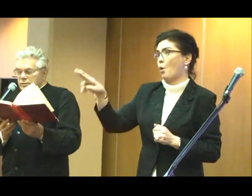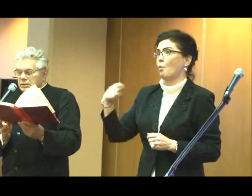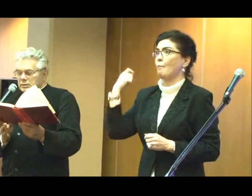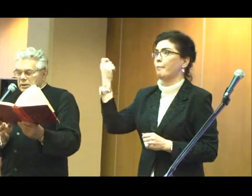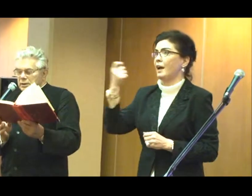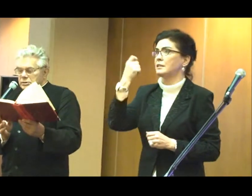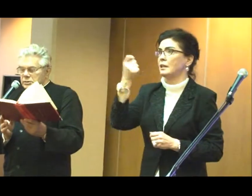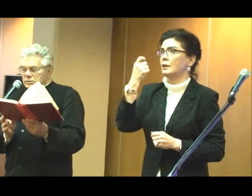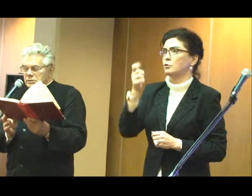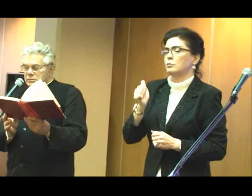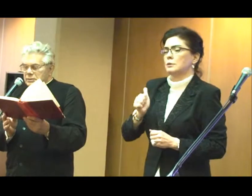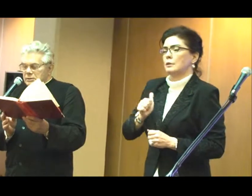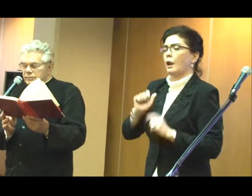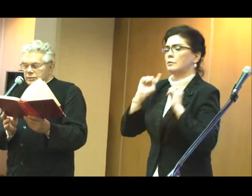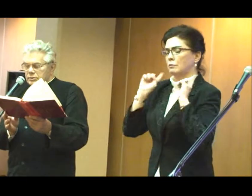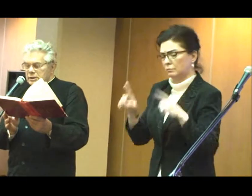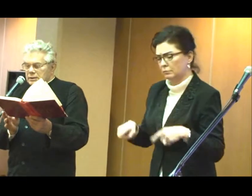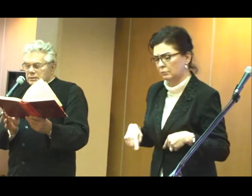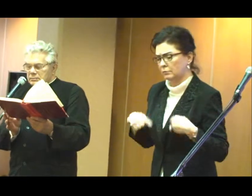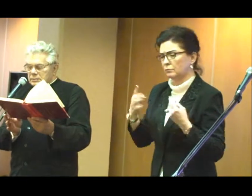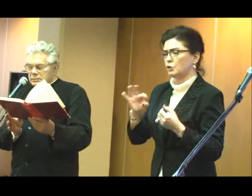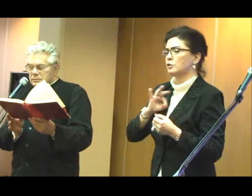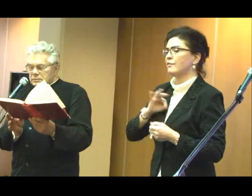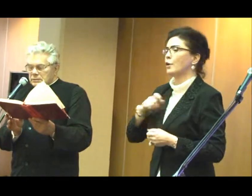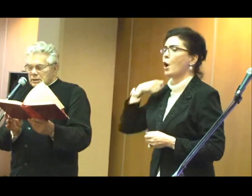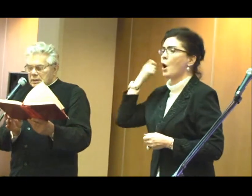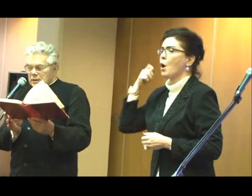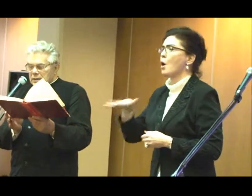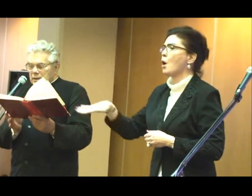i trzymali straż nocną nad swoim stadem.